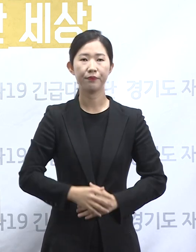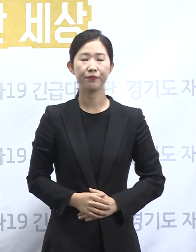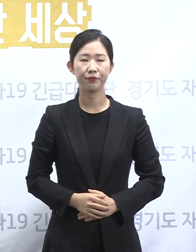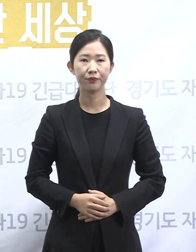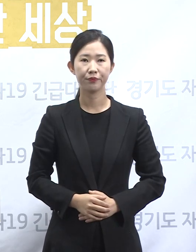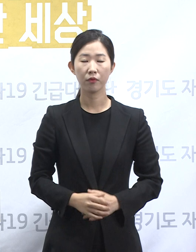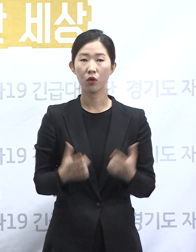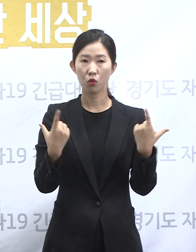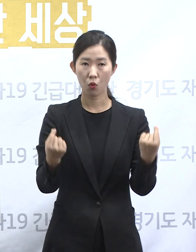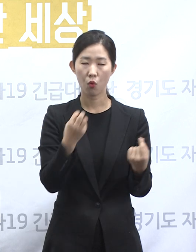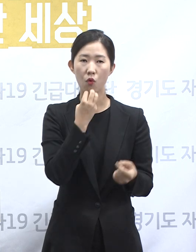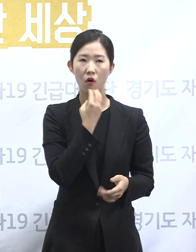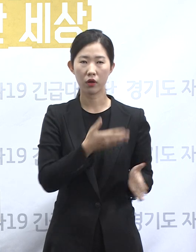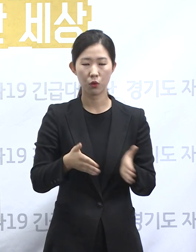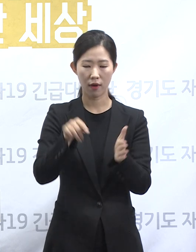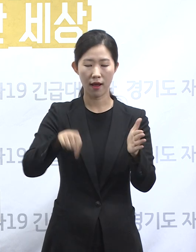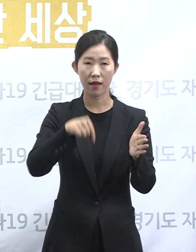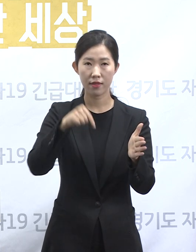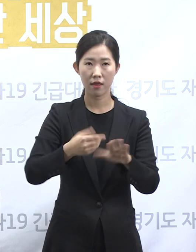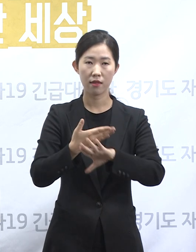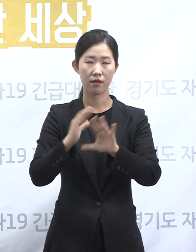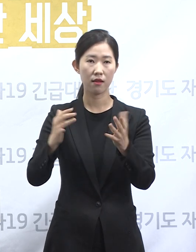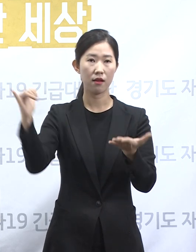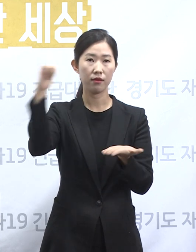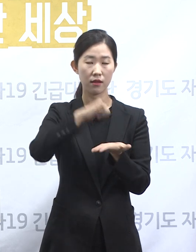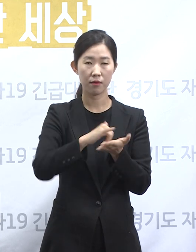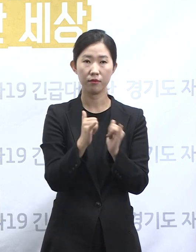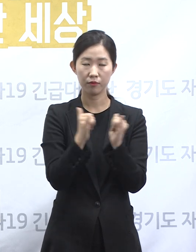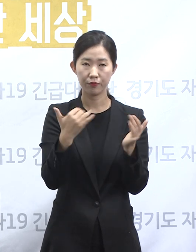같은 기간 도내 해외 입국자는 총